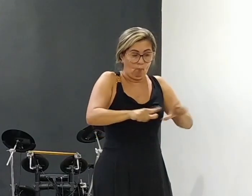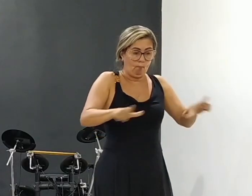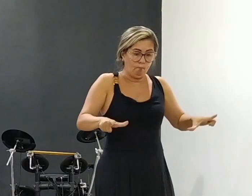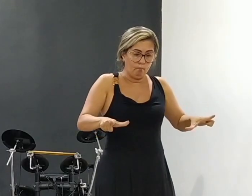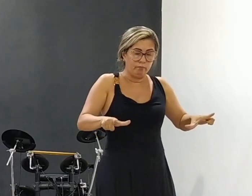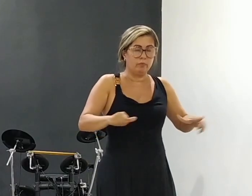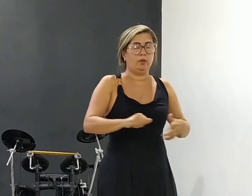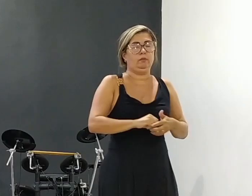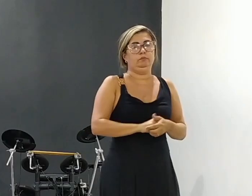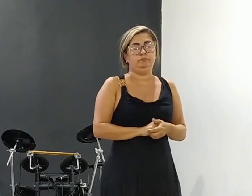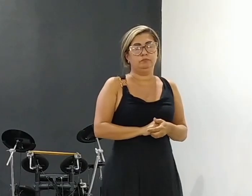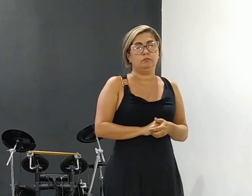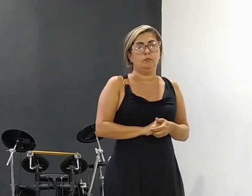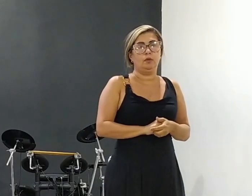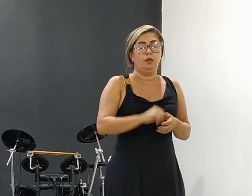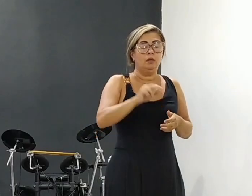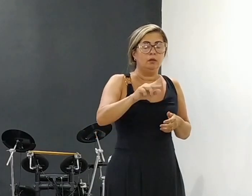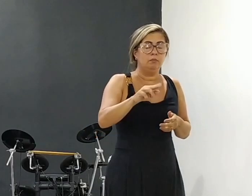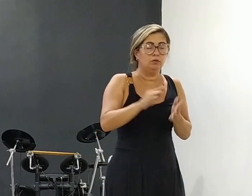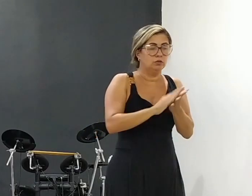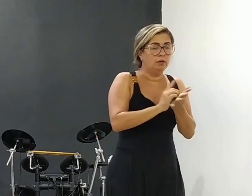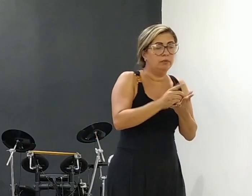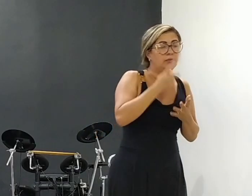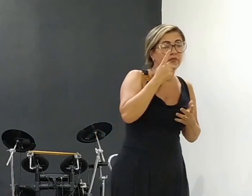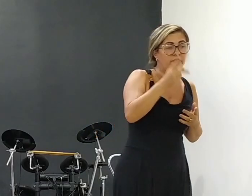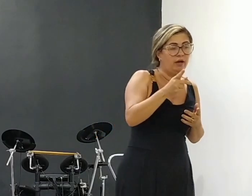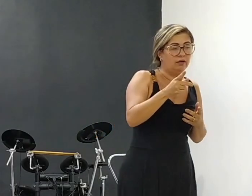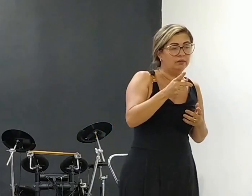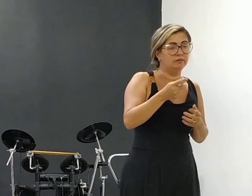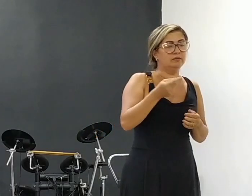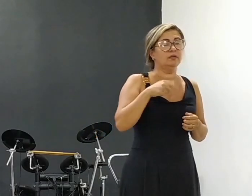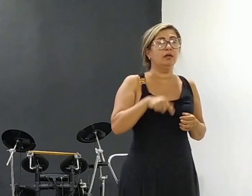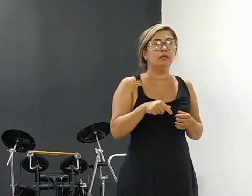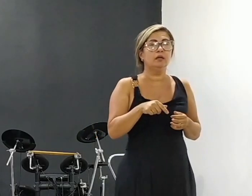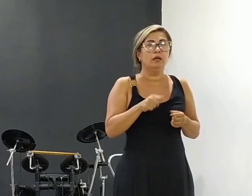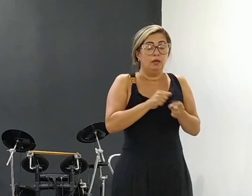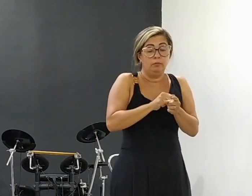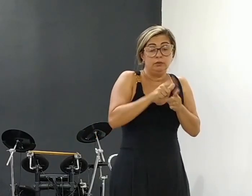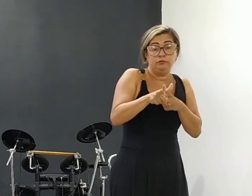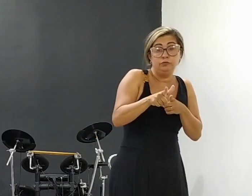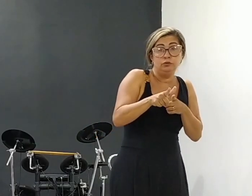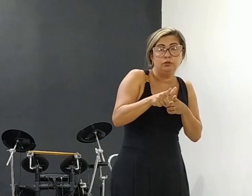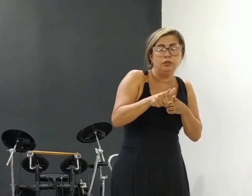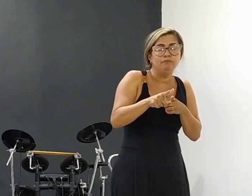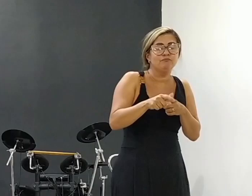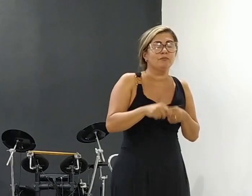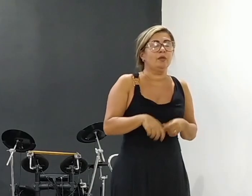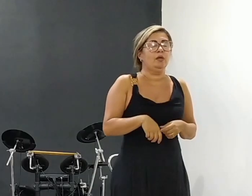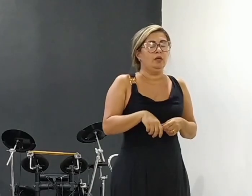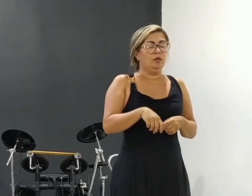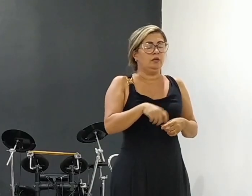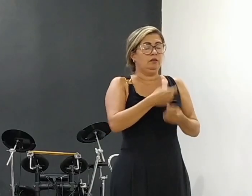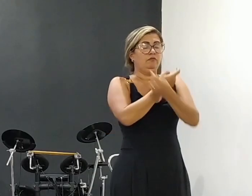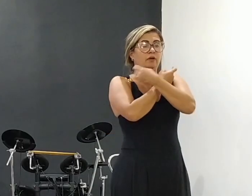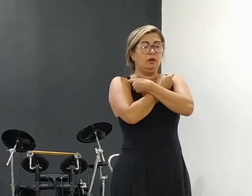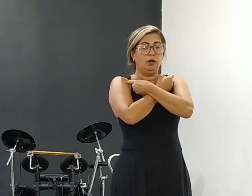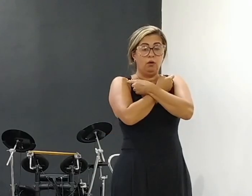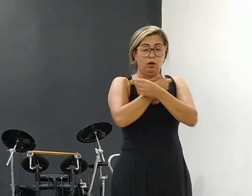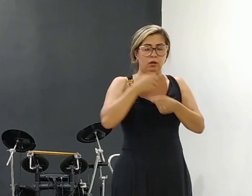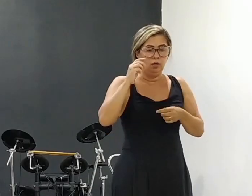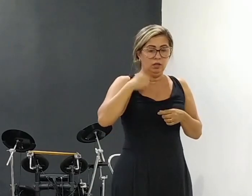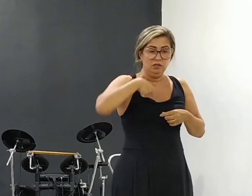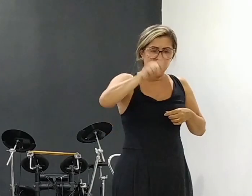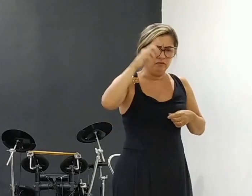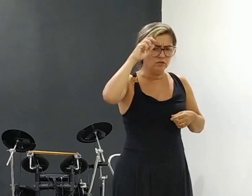deserto. E, irmãos, a Bíblia fala que ali ele começa a fugir. Faraó envia pessoas,